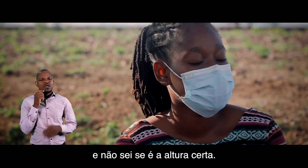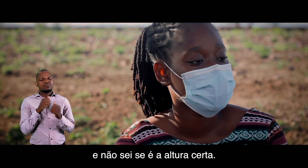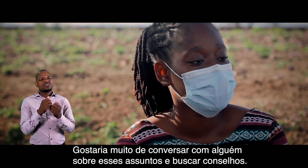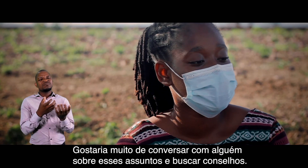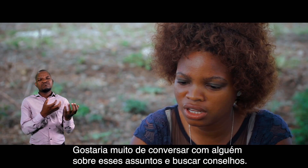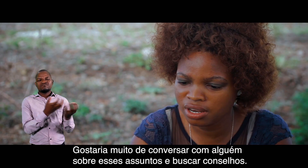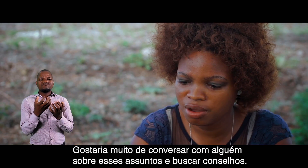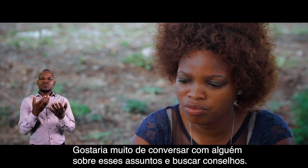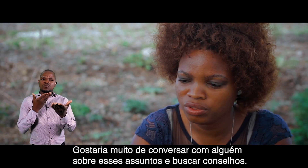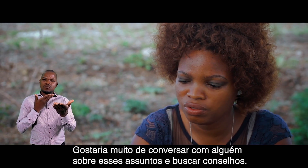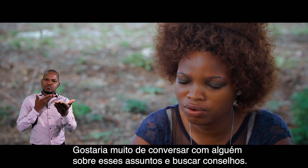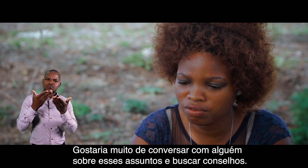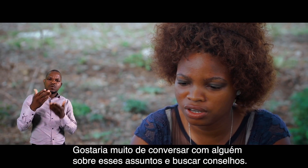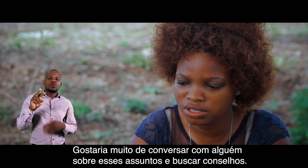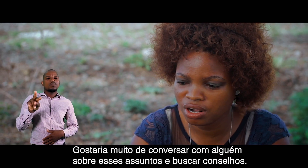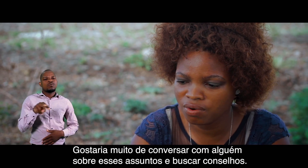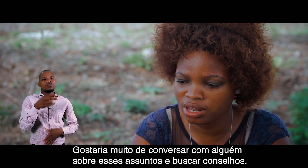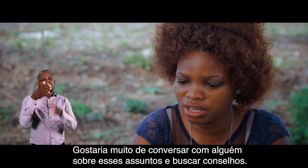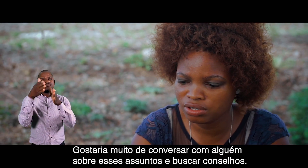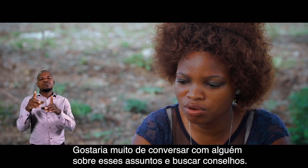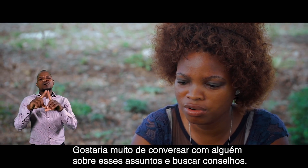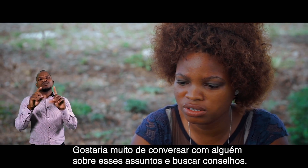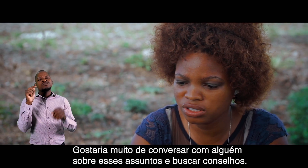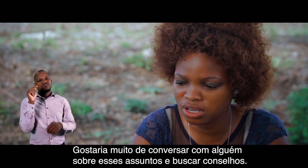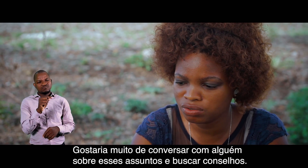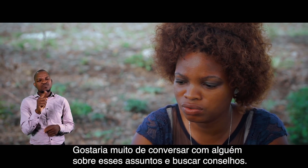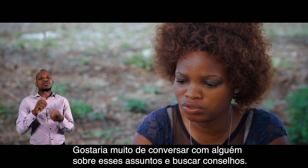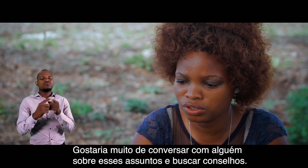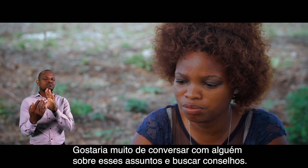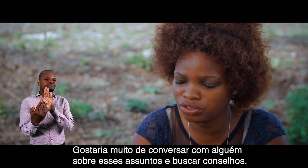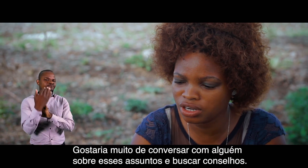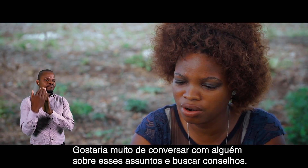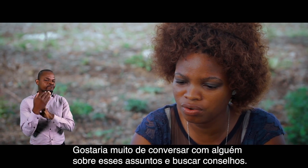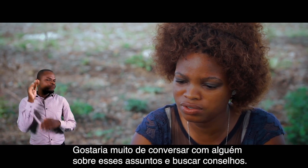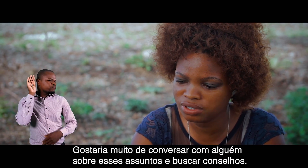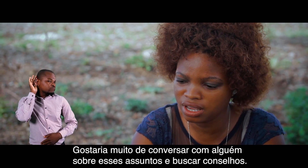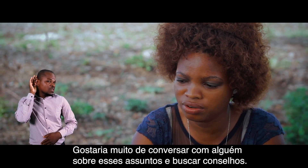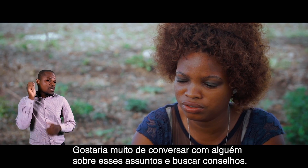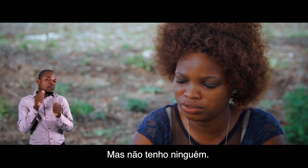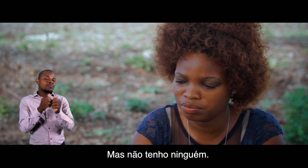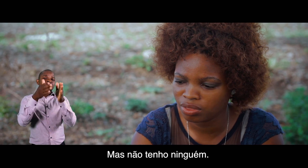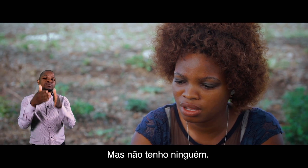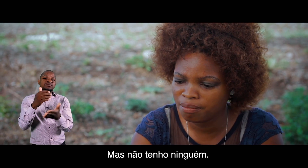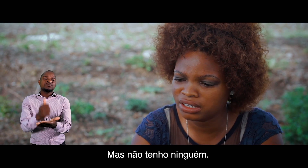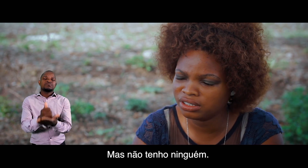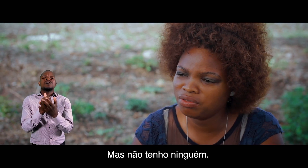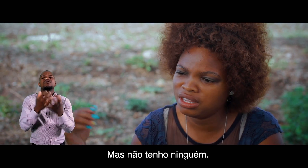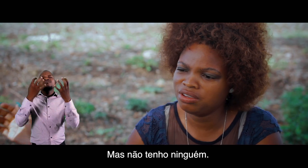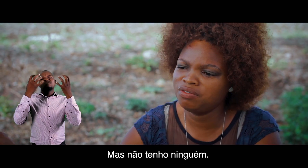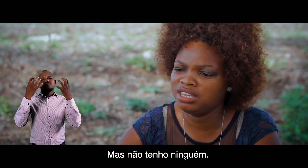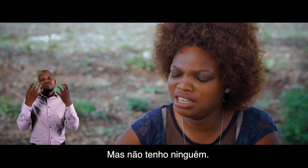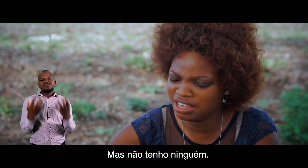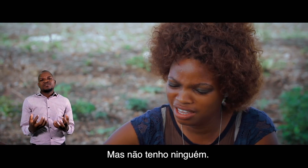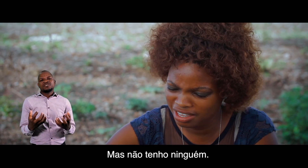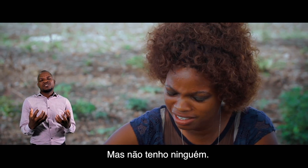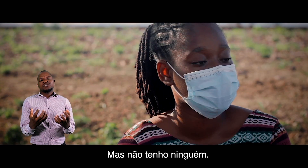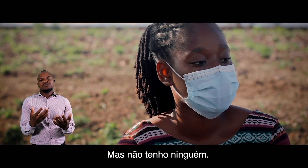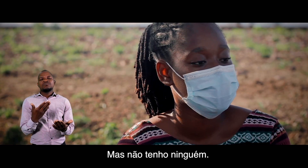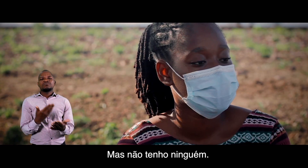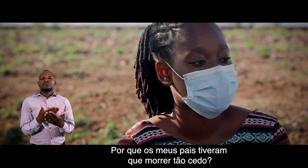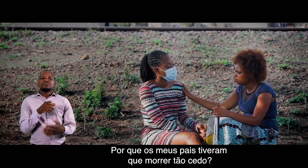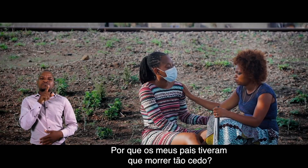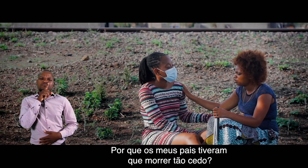certa. Gostaria muito de conversar com alguém sobre esses assuntos e buscar conselhos. Mas não tenho